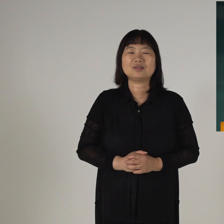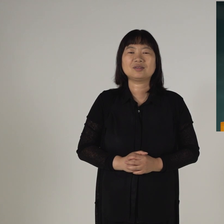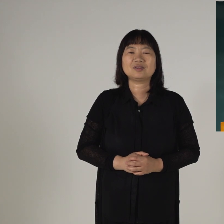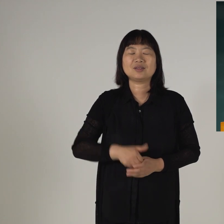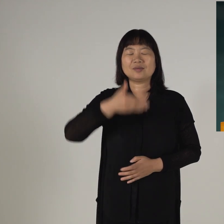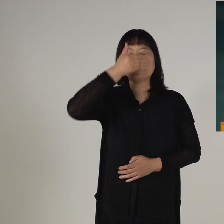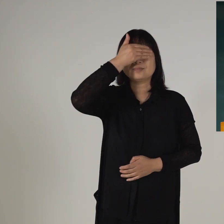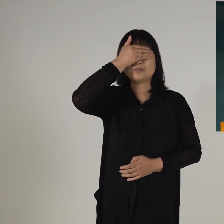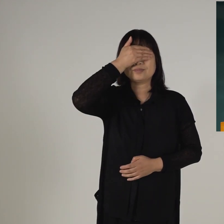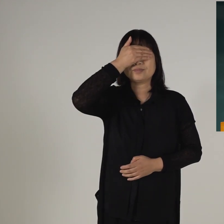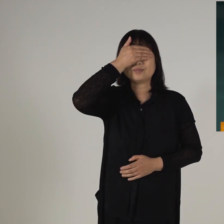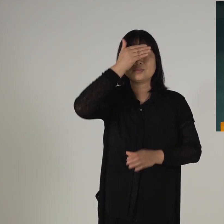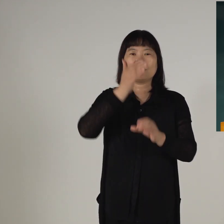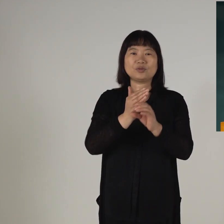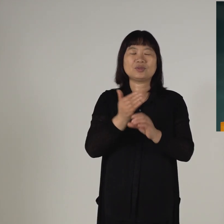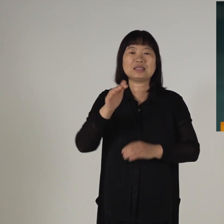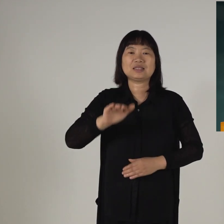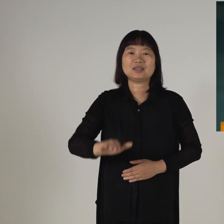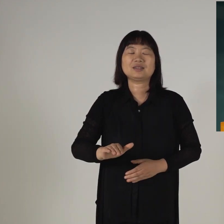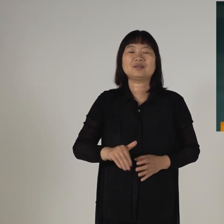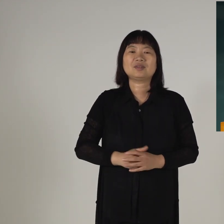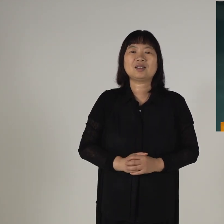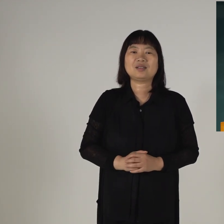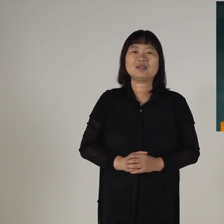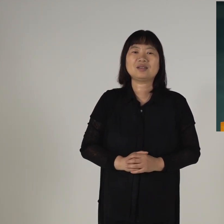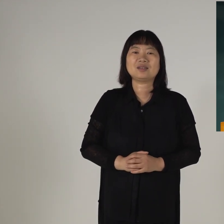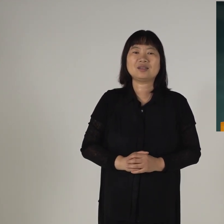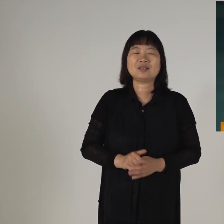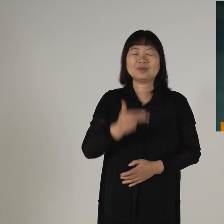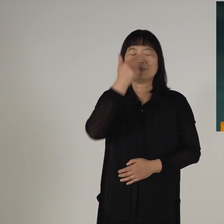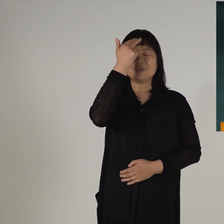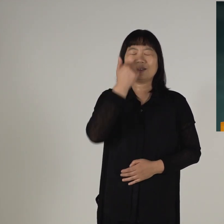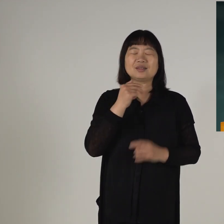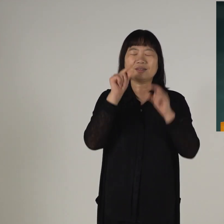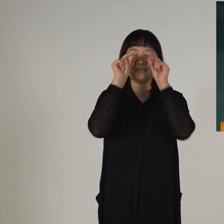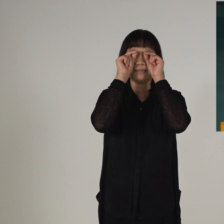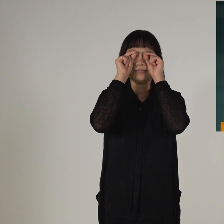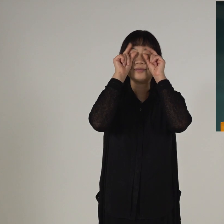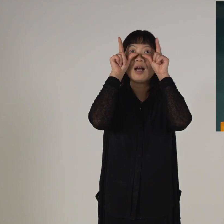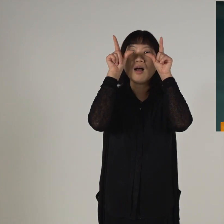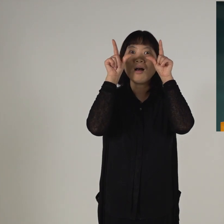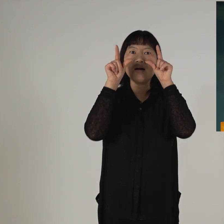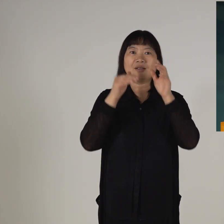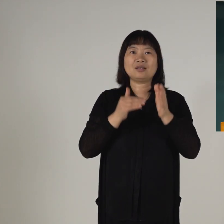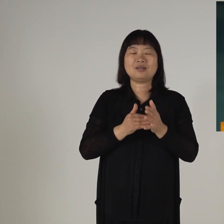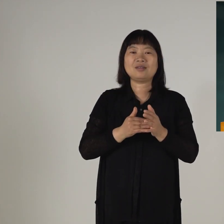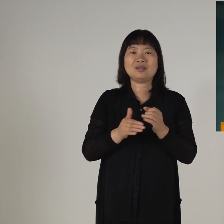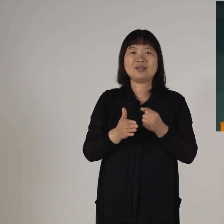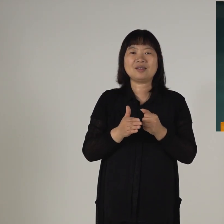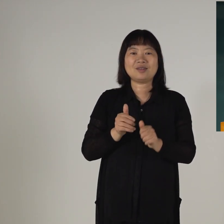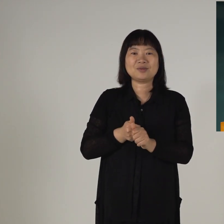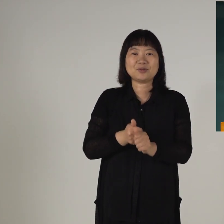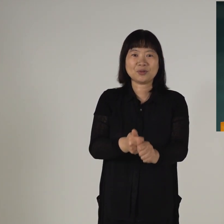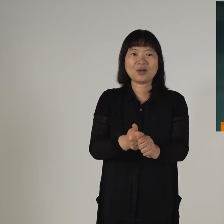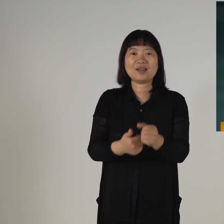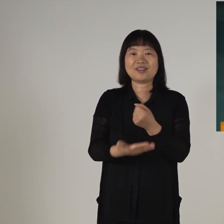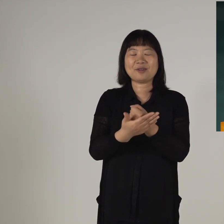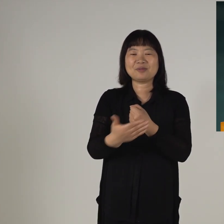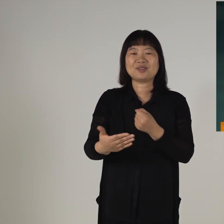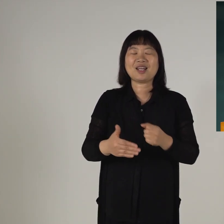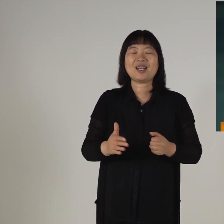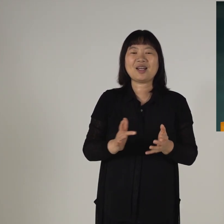있지만 예수님께서 이 맹인을 눈뜨게 하여 쫓게 함으로써 이